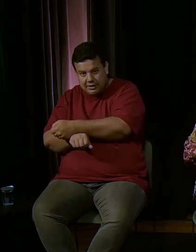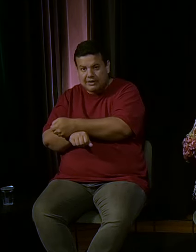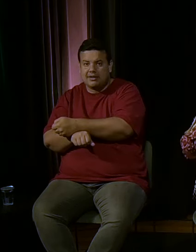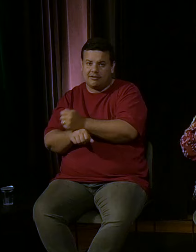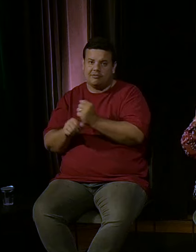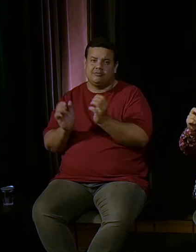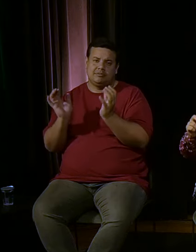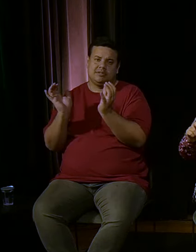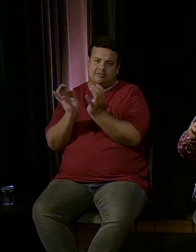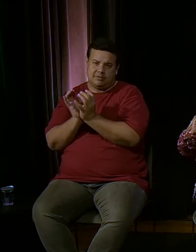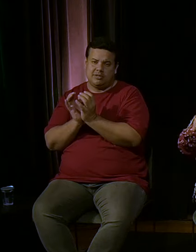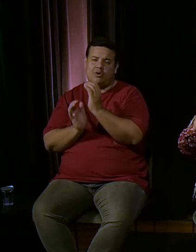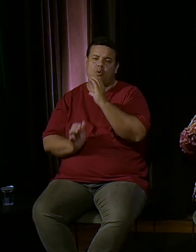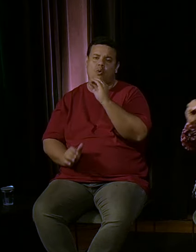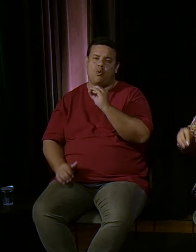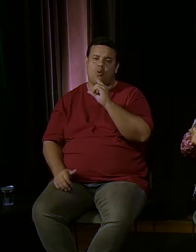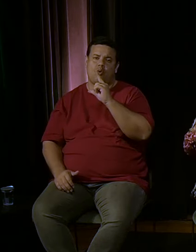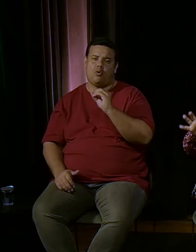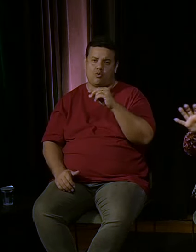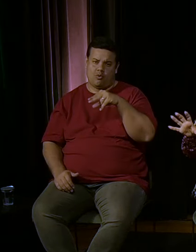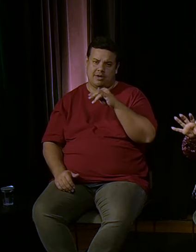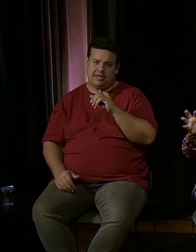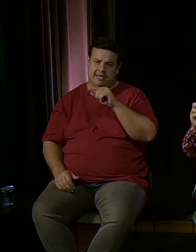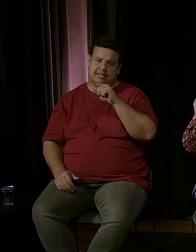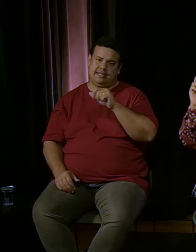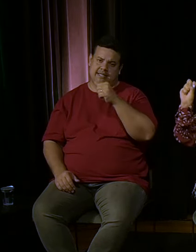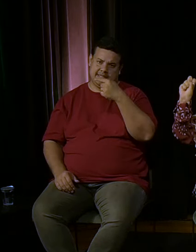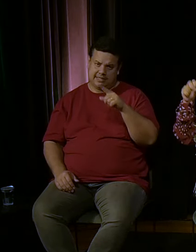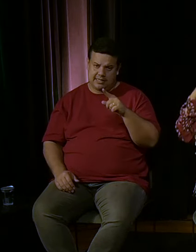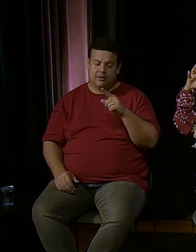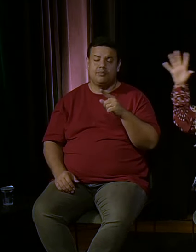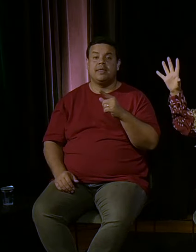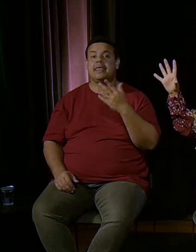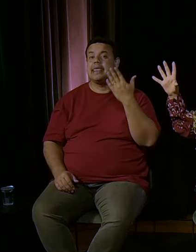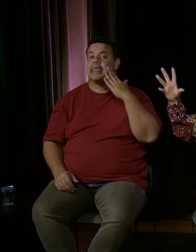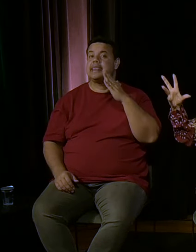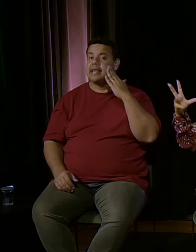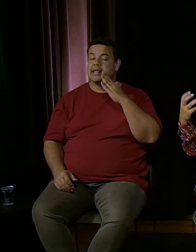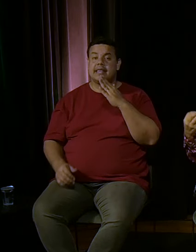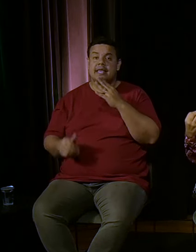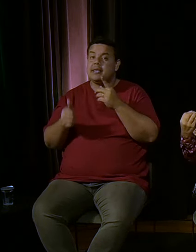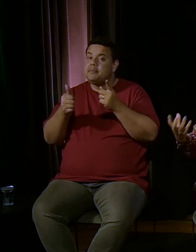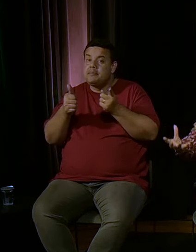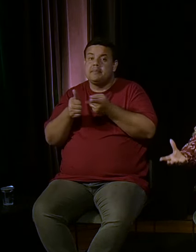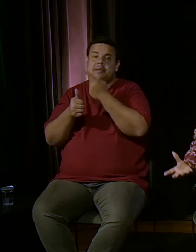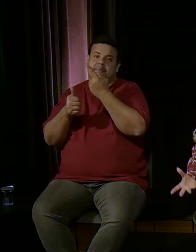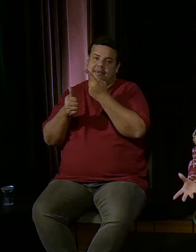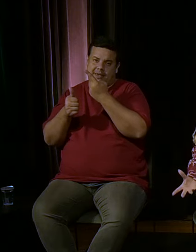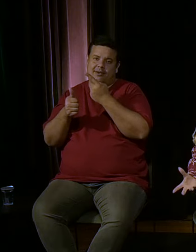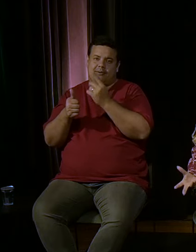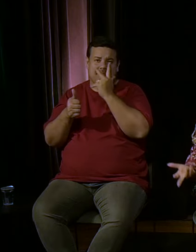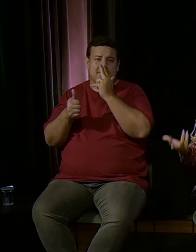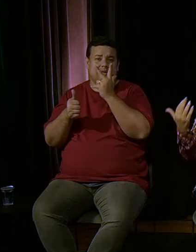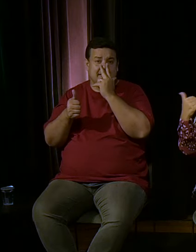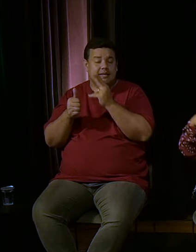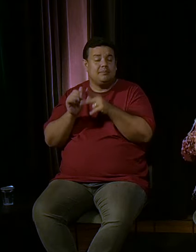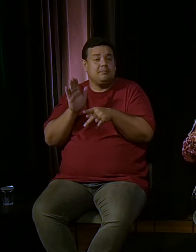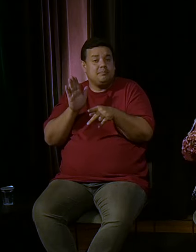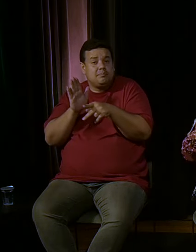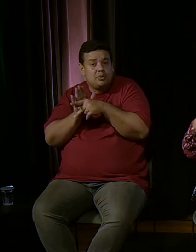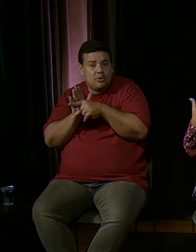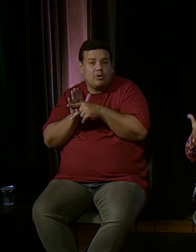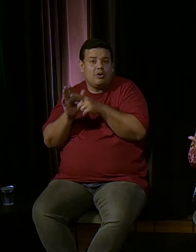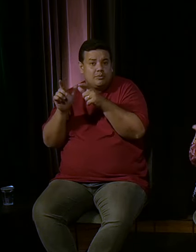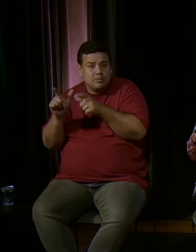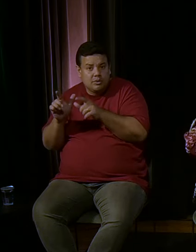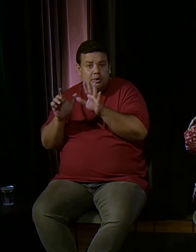colonização. E a gente tem que entender também que a ideia de primeiro, ela é muito situacional